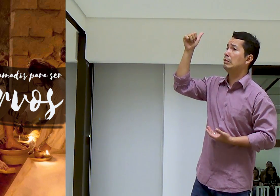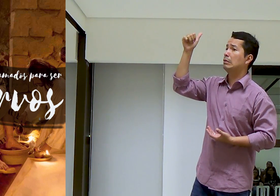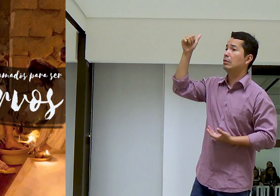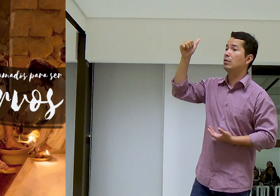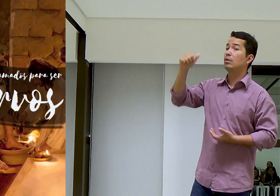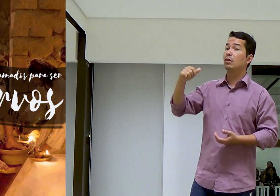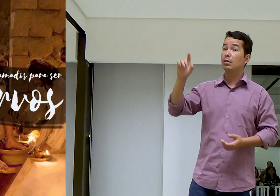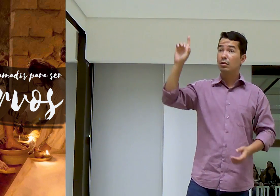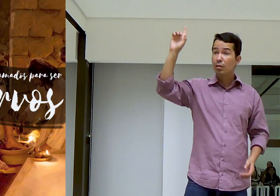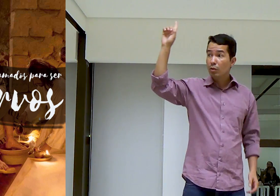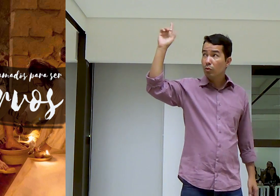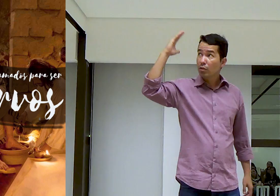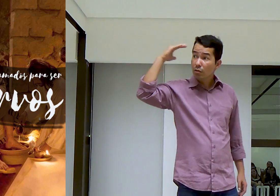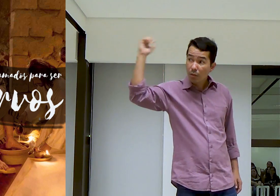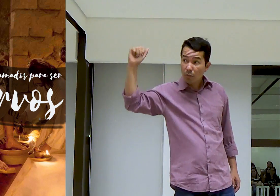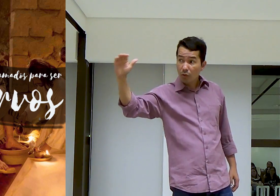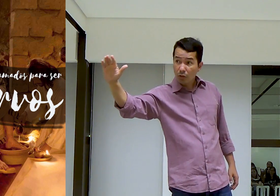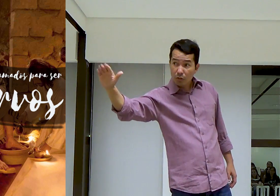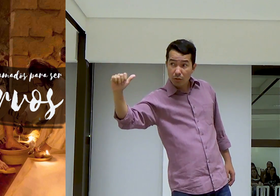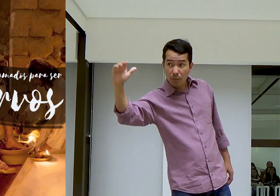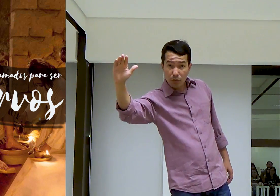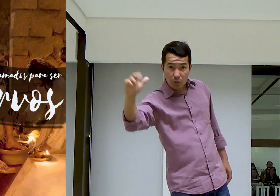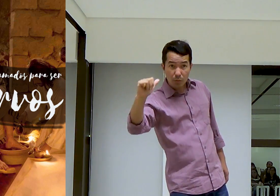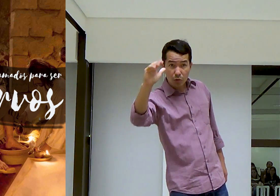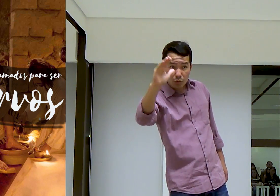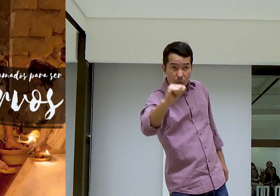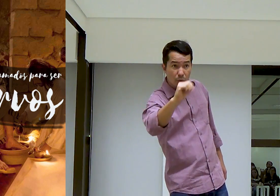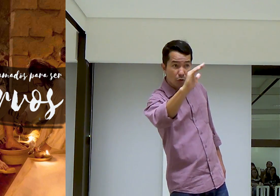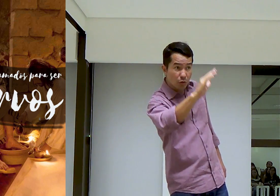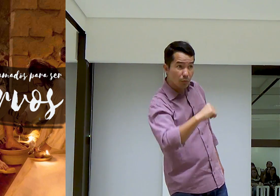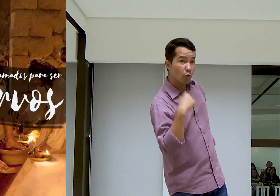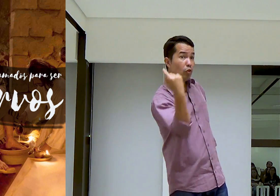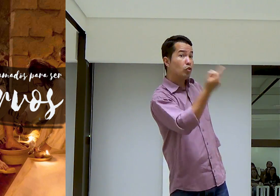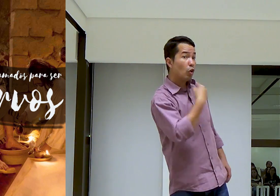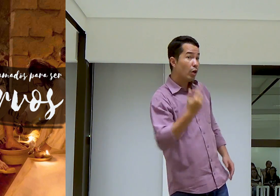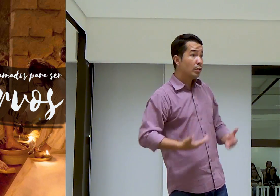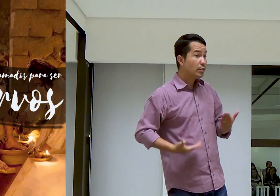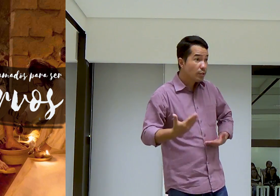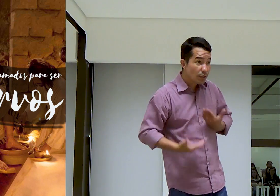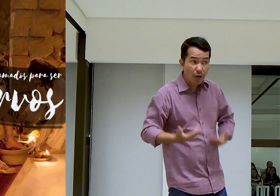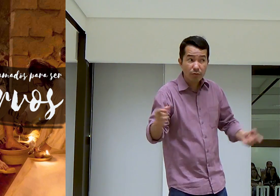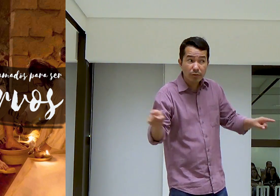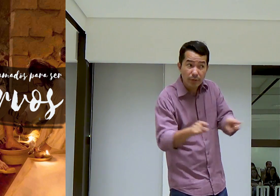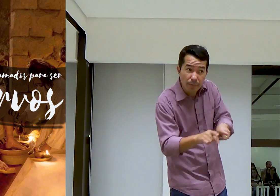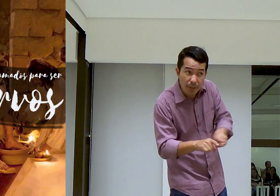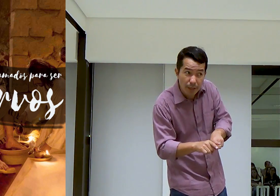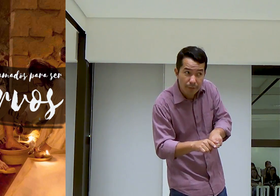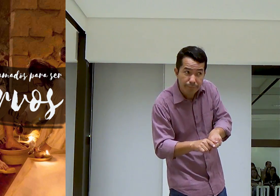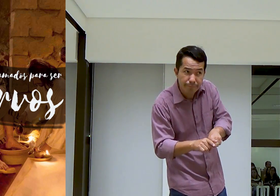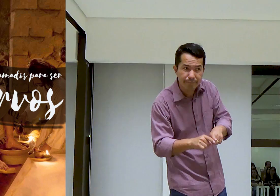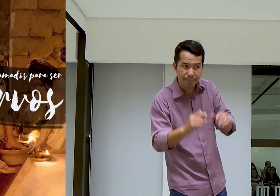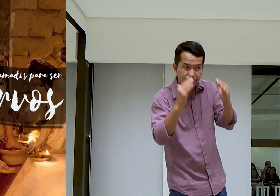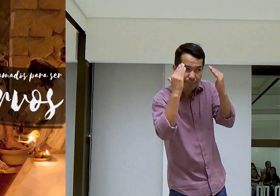entende claramente que você foi chamado a servir. Você, Deus, nos chamou a